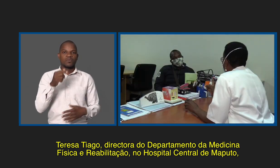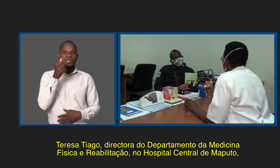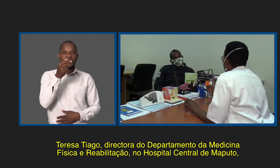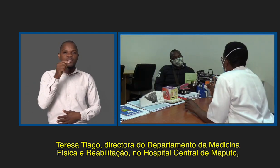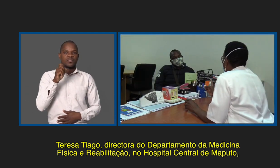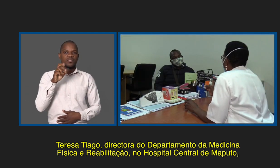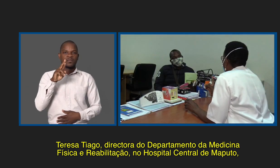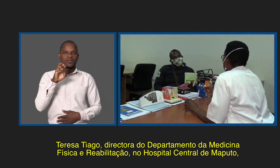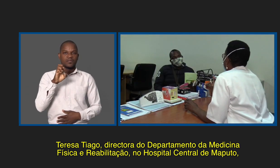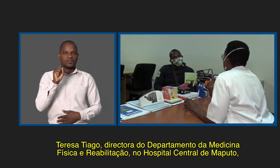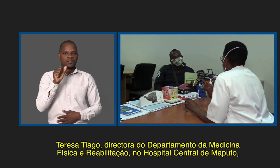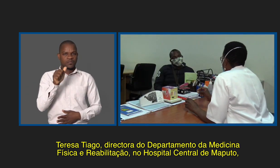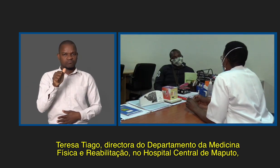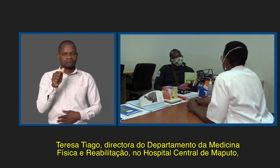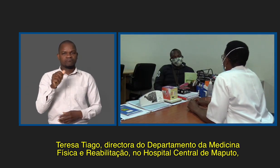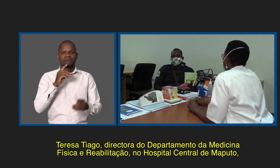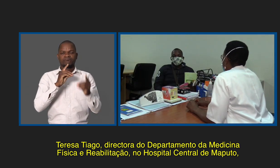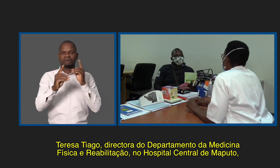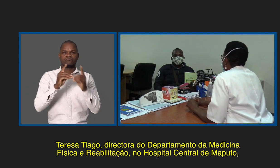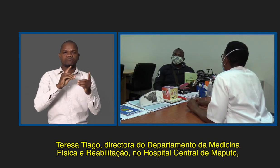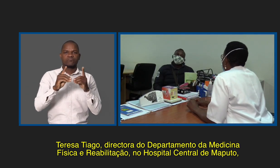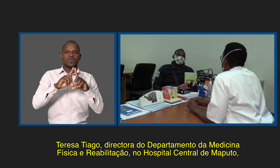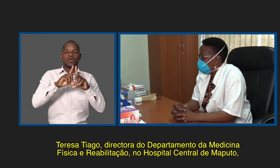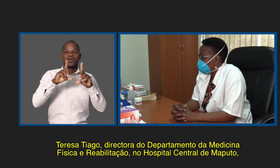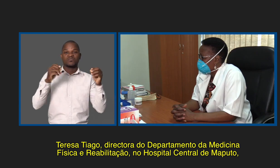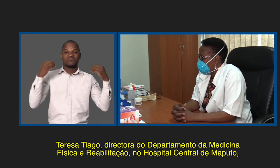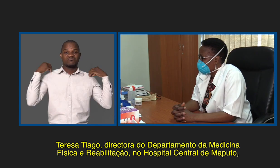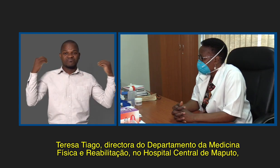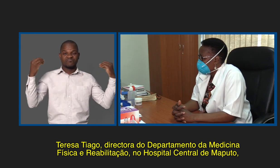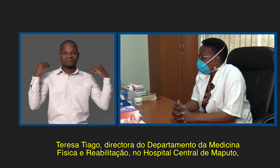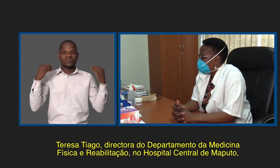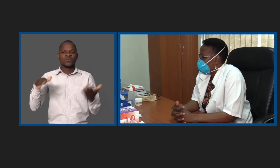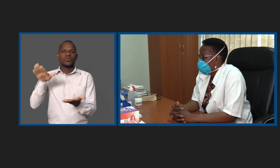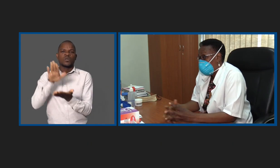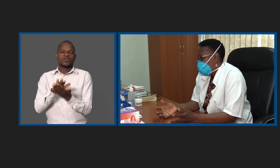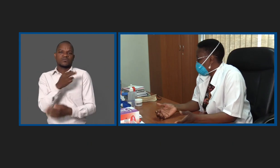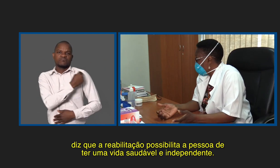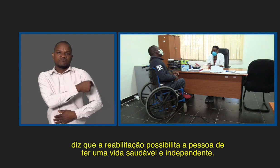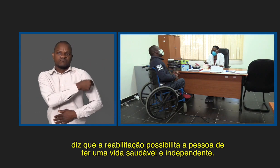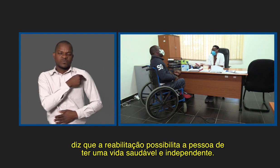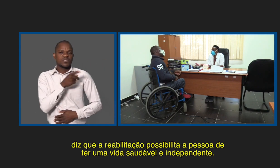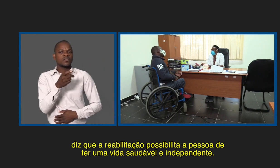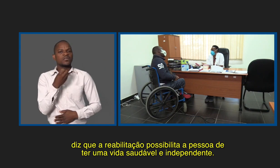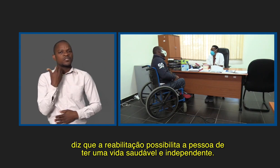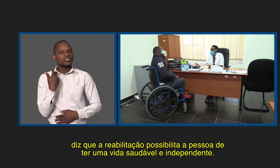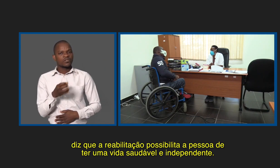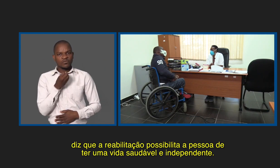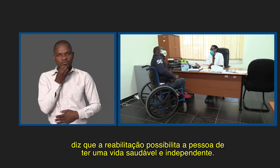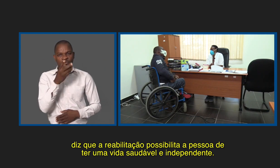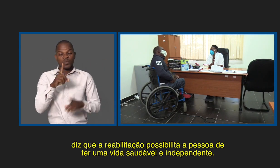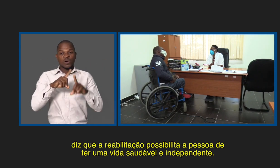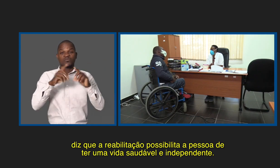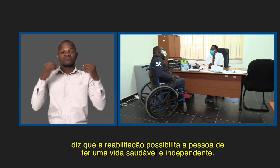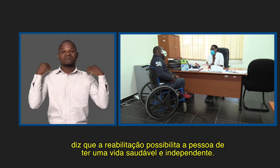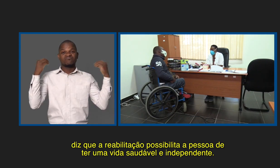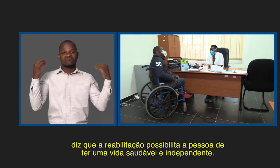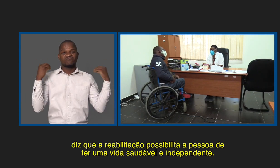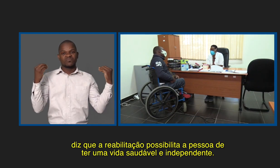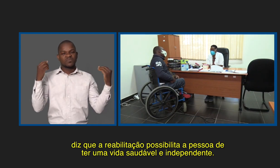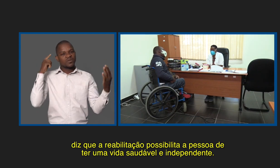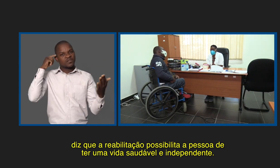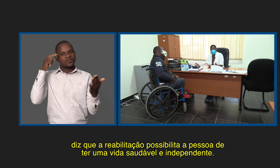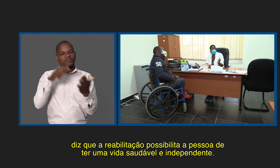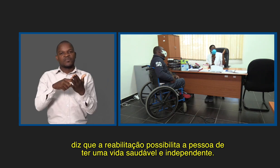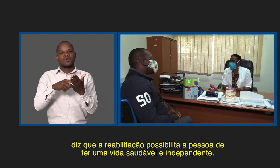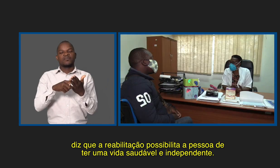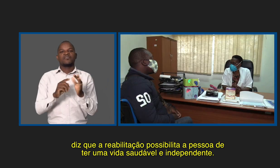Departamento da Medicina Física e Reabilitação do Hospital Central do Mputo, diz que a reabilitação possibilita a